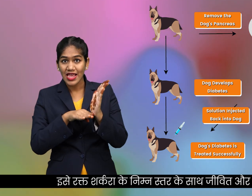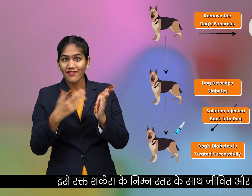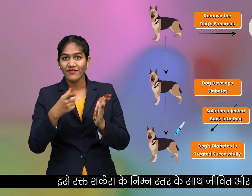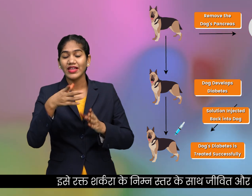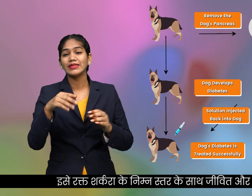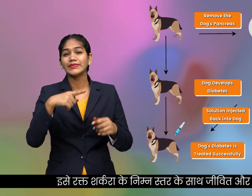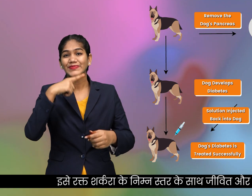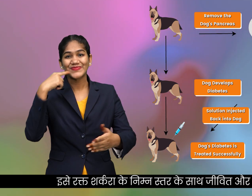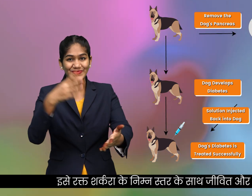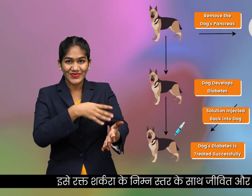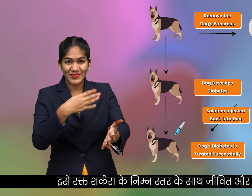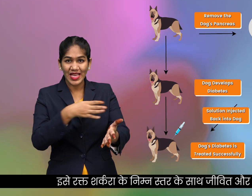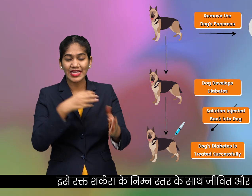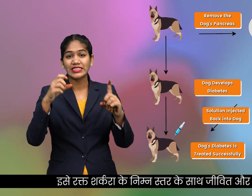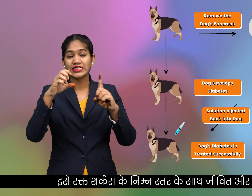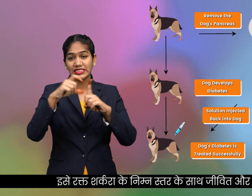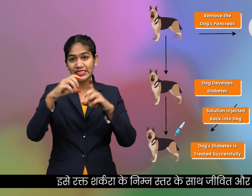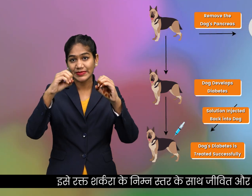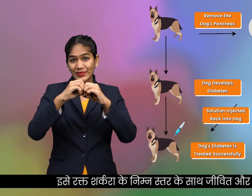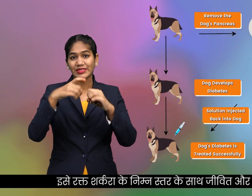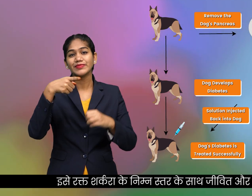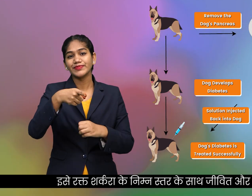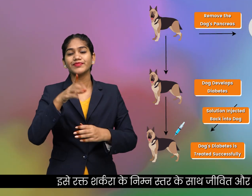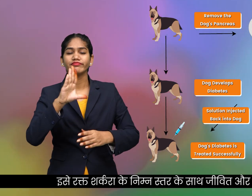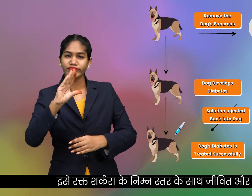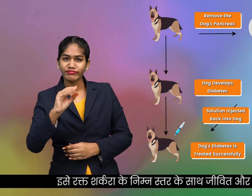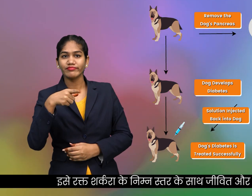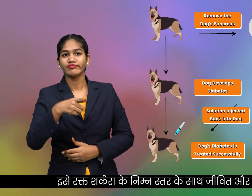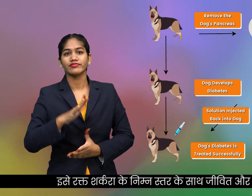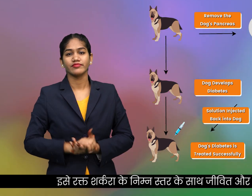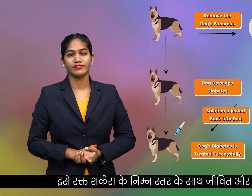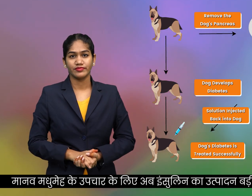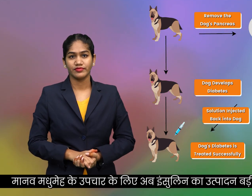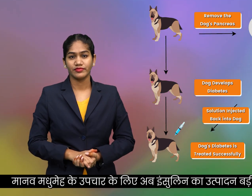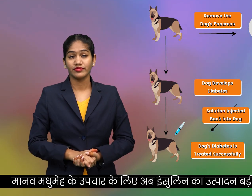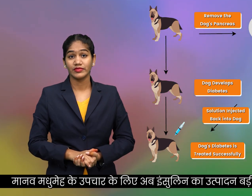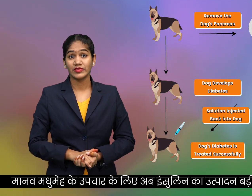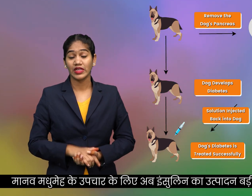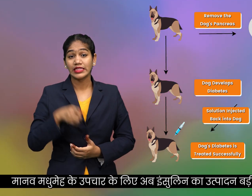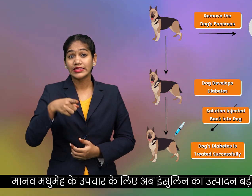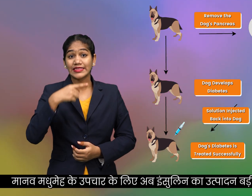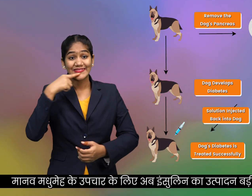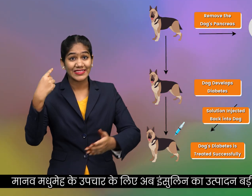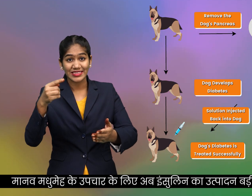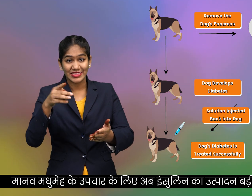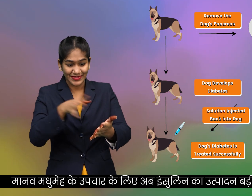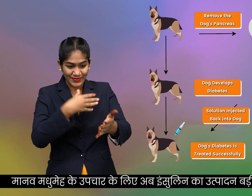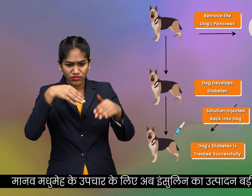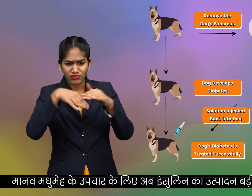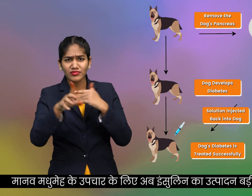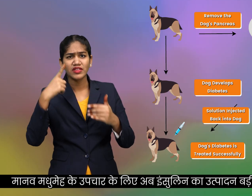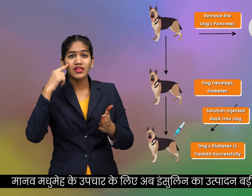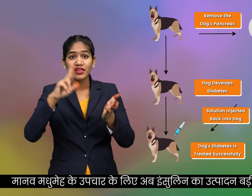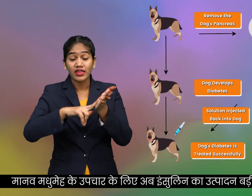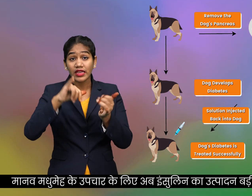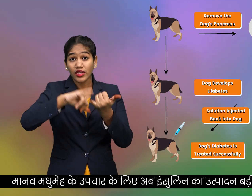स्तर के साथ जीवित और स्वस्थ रखा गया। मानव मधुमेह